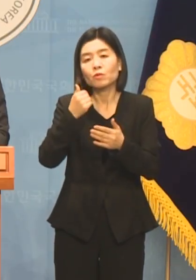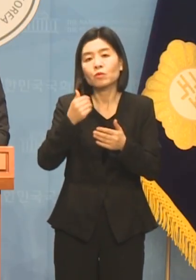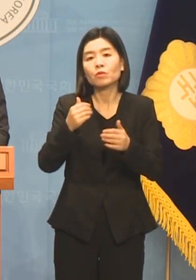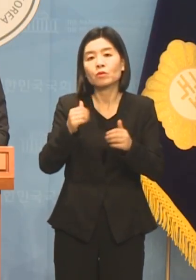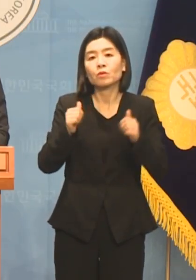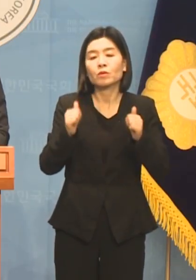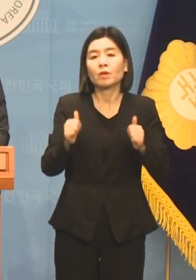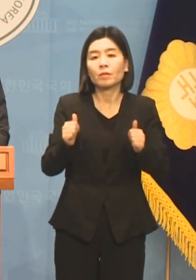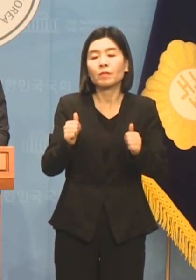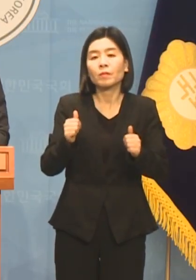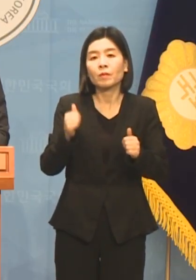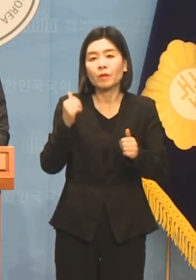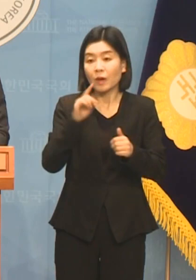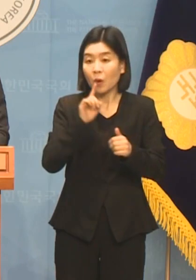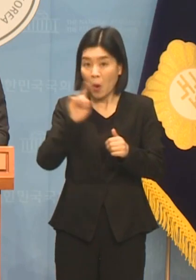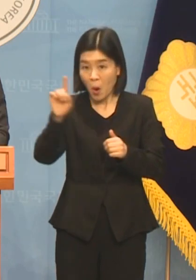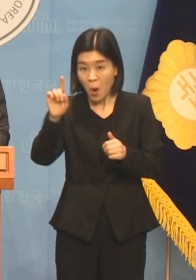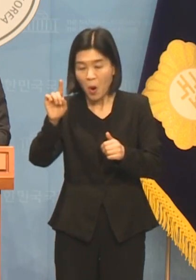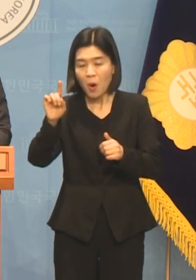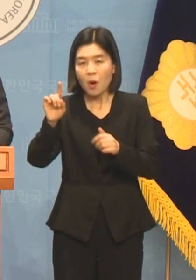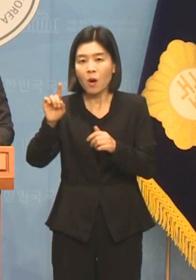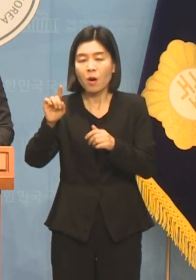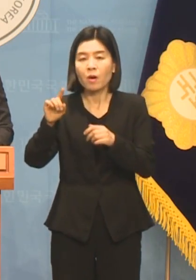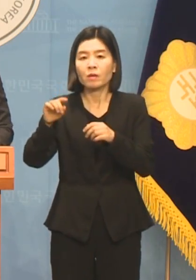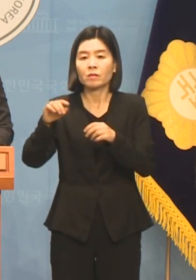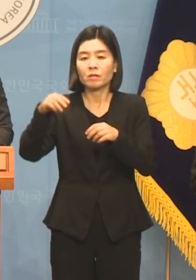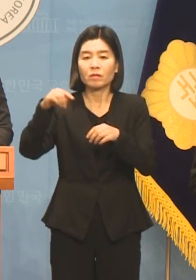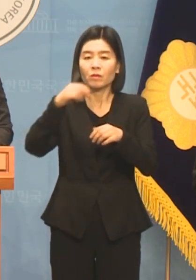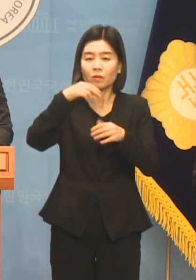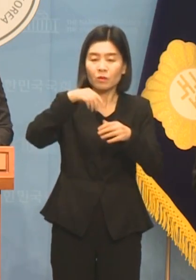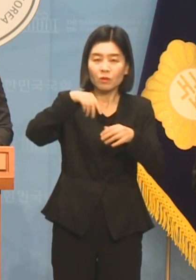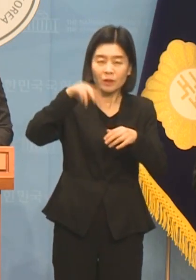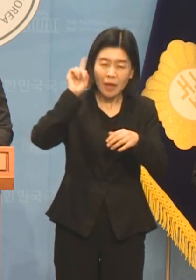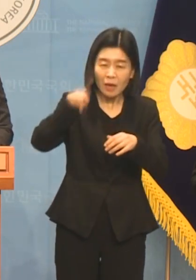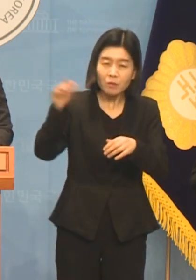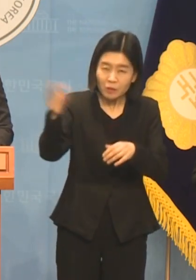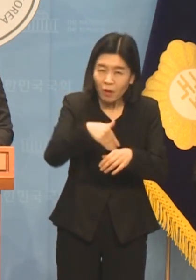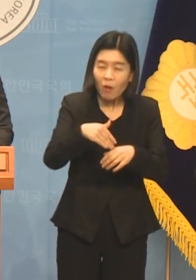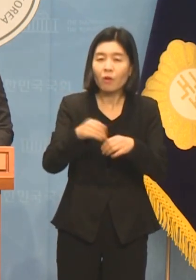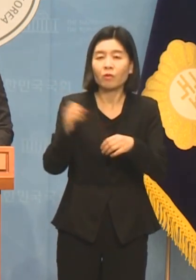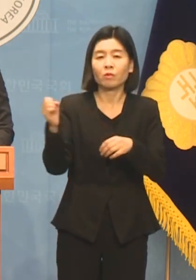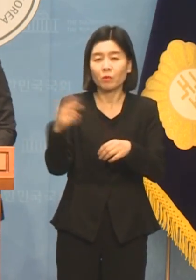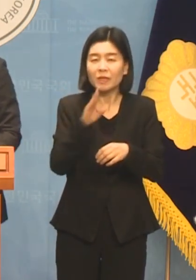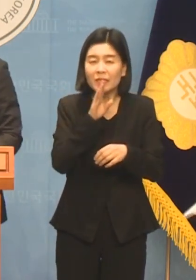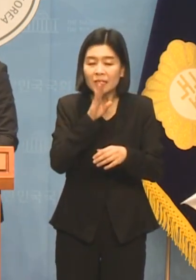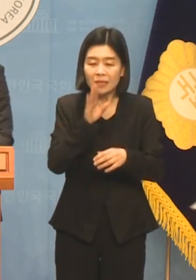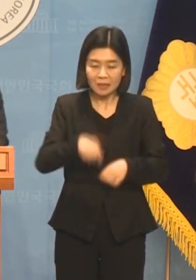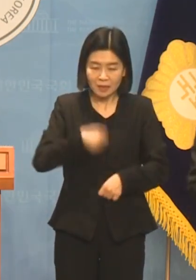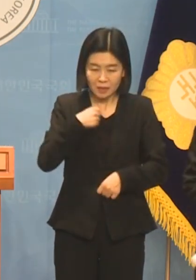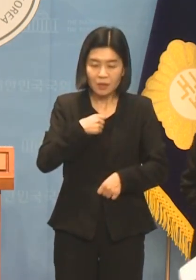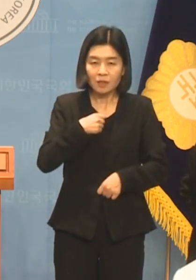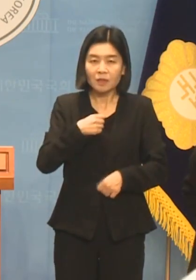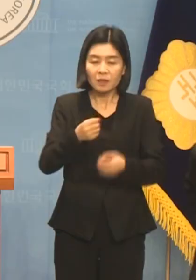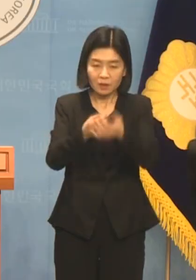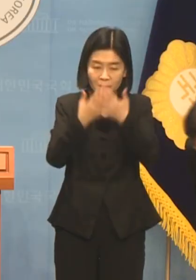의해 무고죄로 고발당하기도 했습니다. 내일이면 진실이 백일하에 드러날 것입니다. 이상입니다.